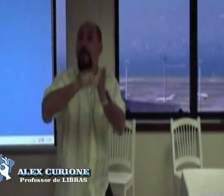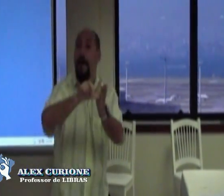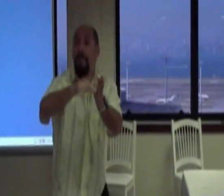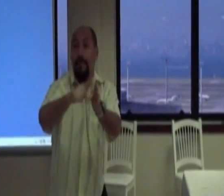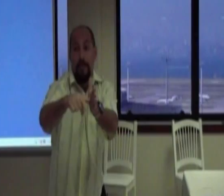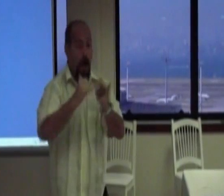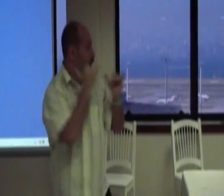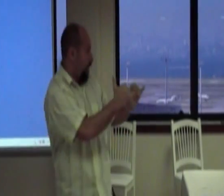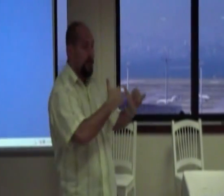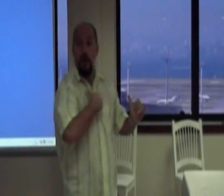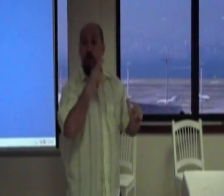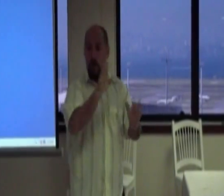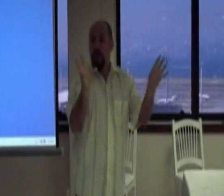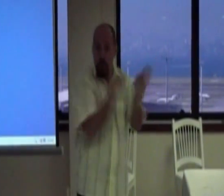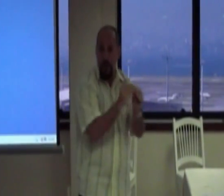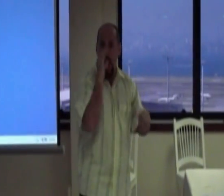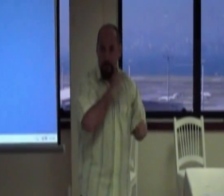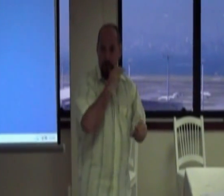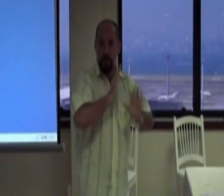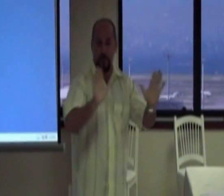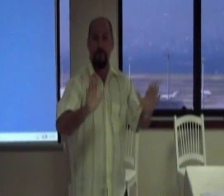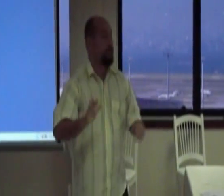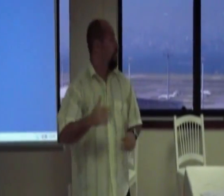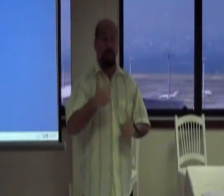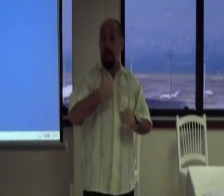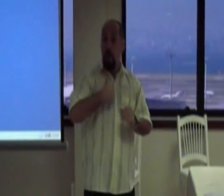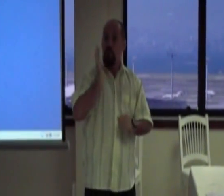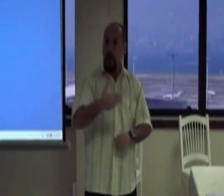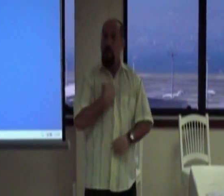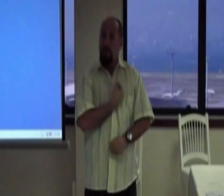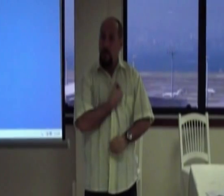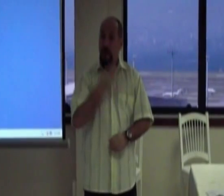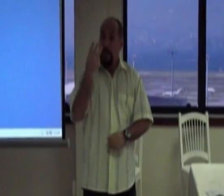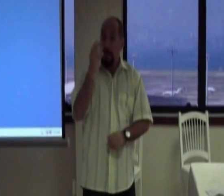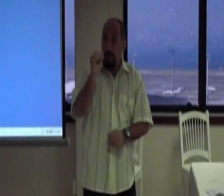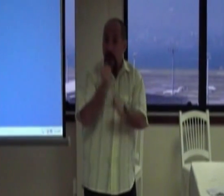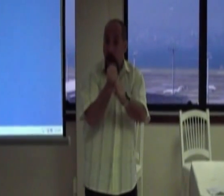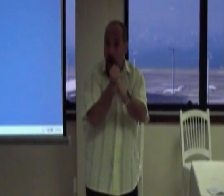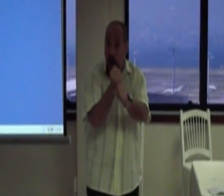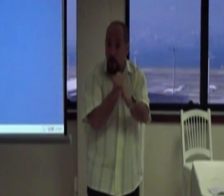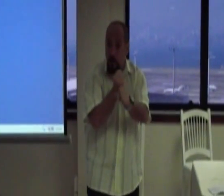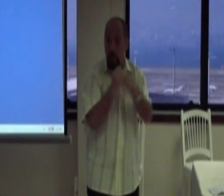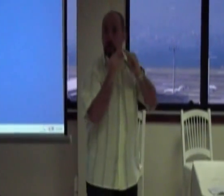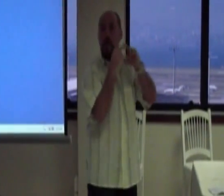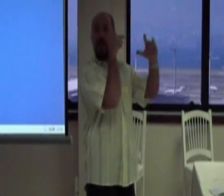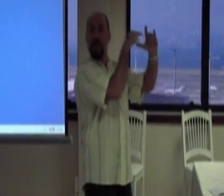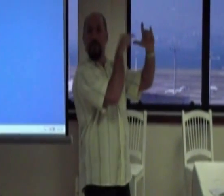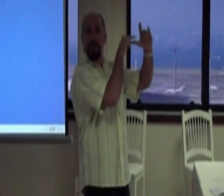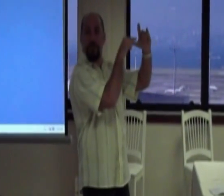Antes de iniciar, eu gostaria de explicar só um pouco desse atraso, porque tem a questão da tradução. Eu já há 30 anos vivencio no